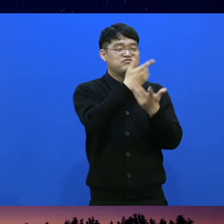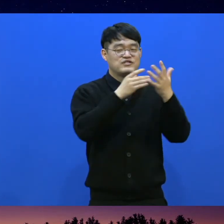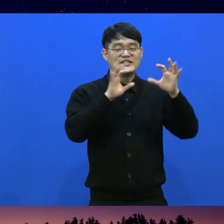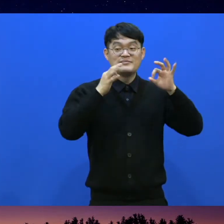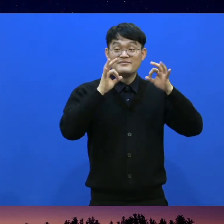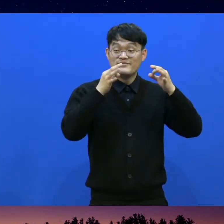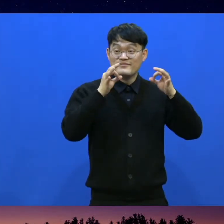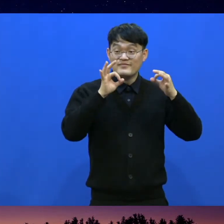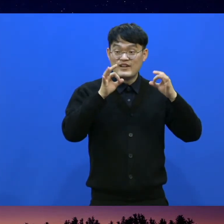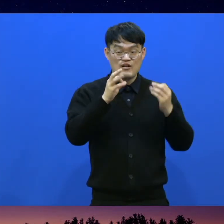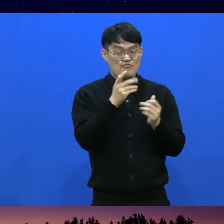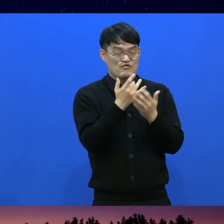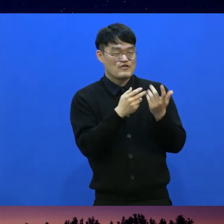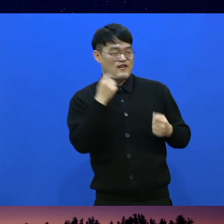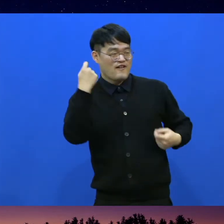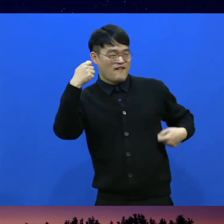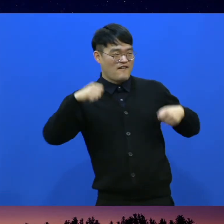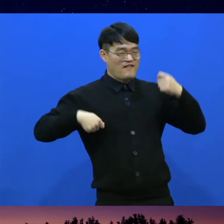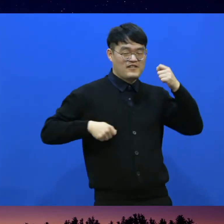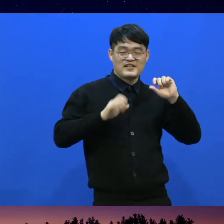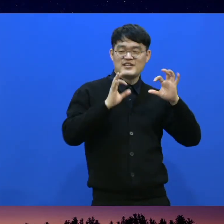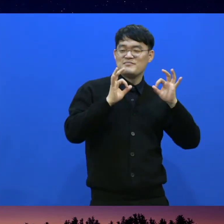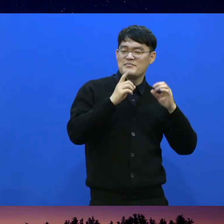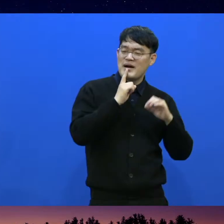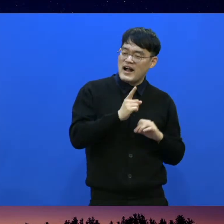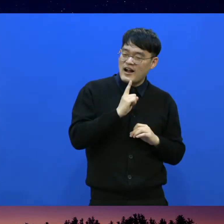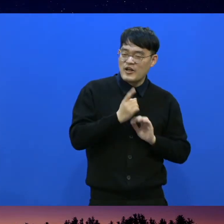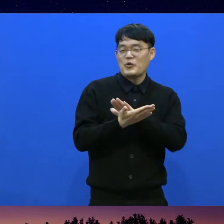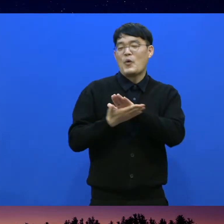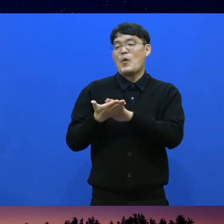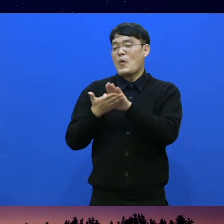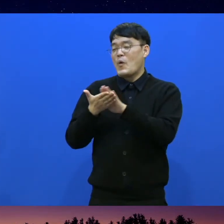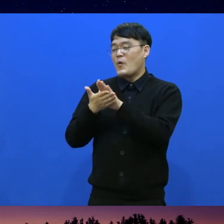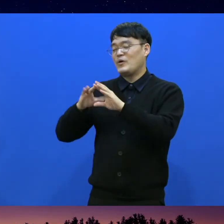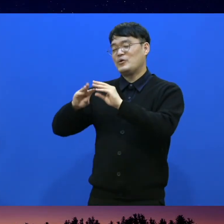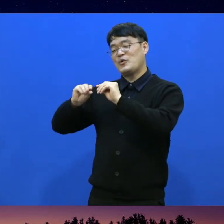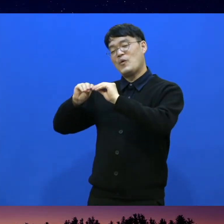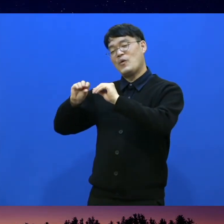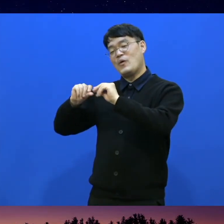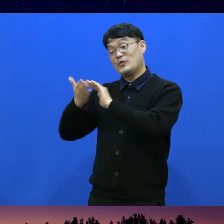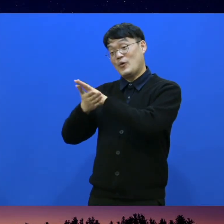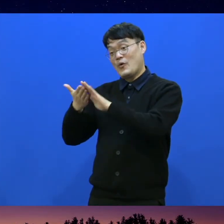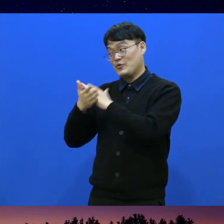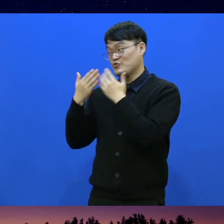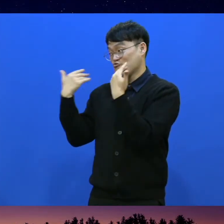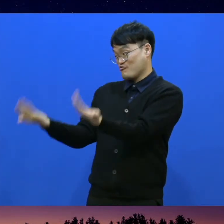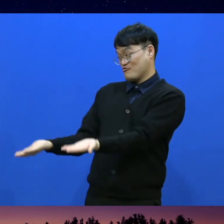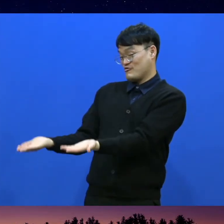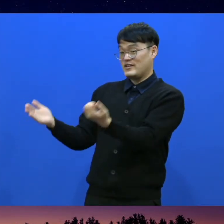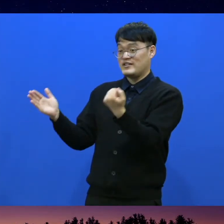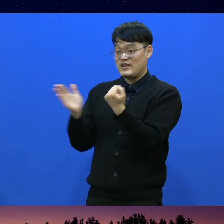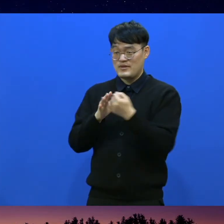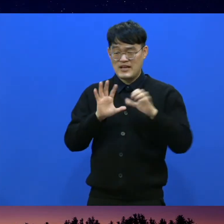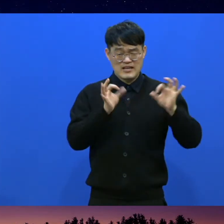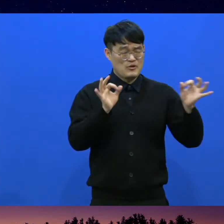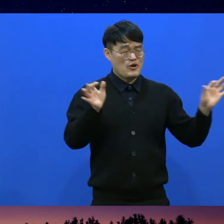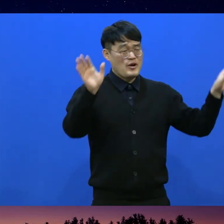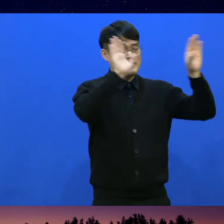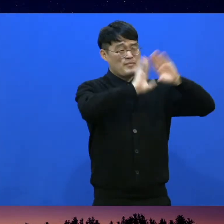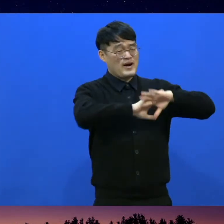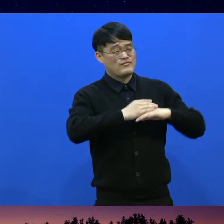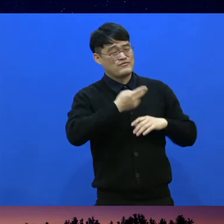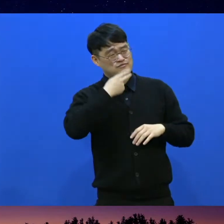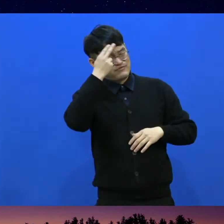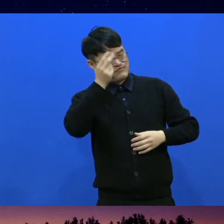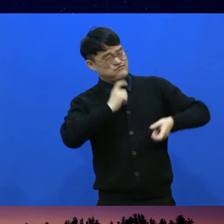불금. 그다음에 놀토 토요일 날 이제 오니까 이제 쉬잖아요. 그러니까 이